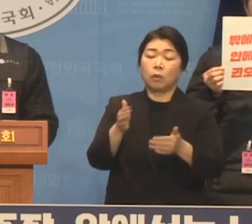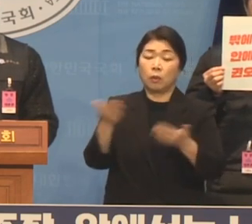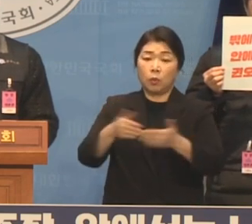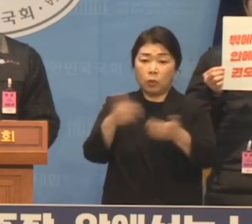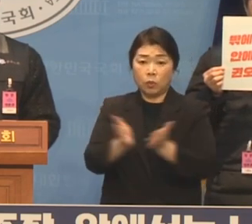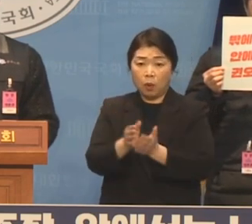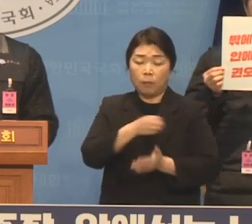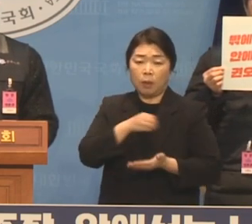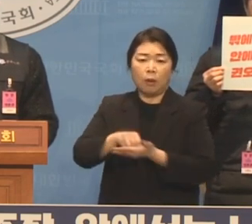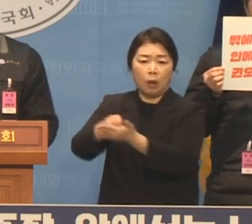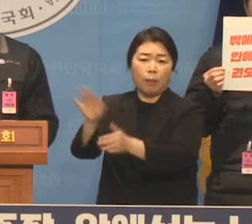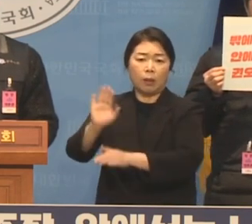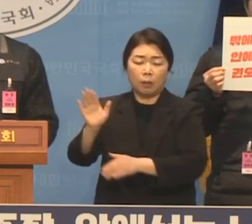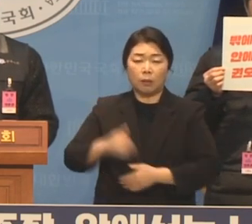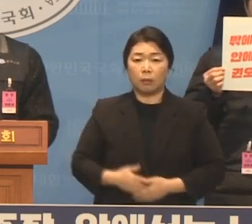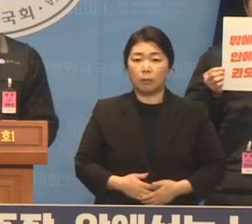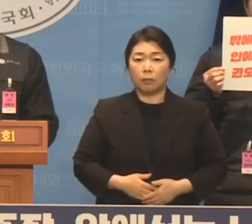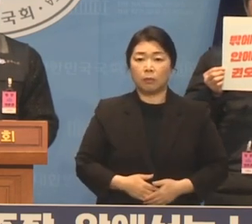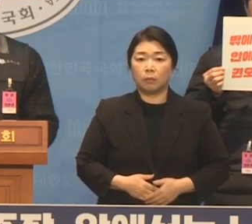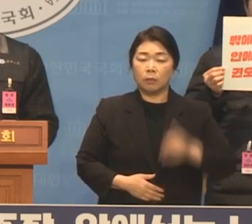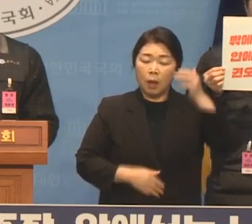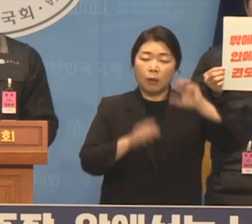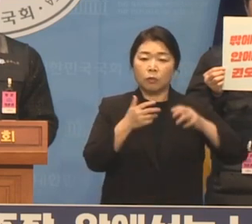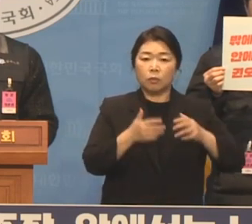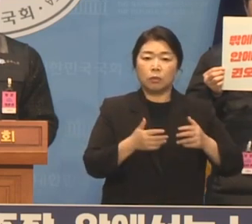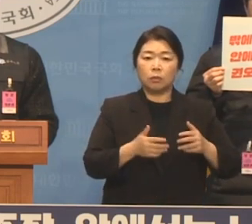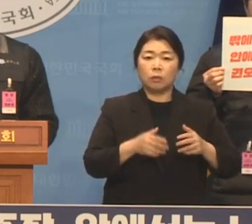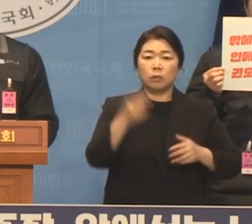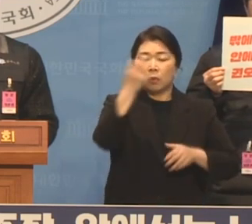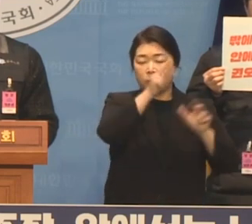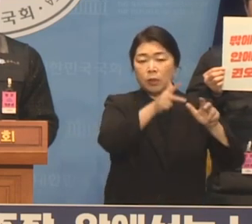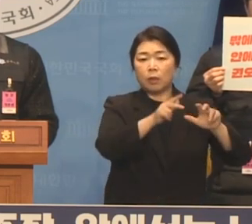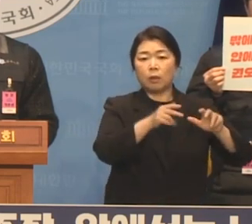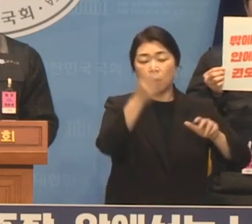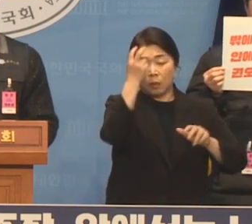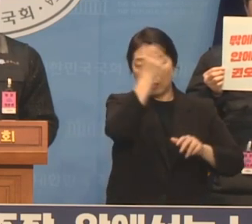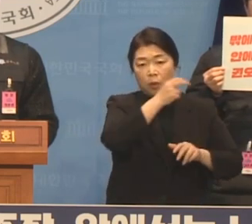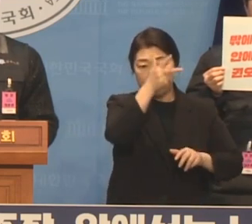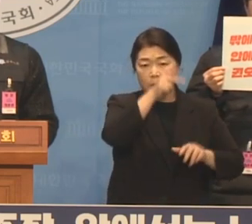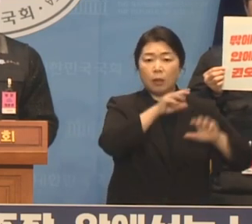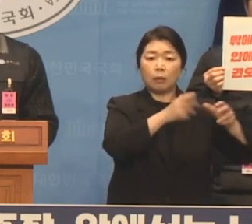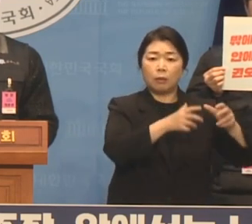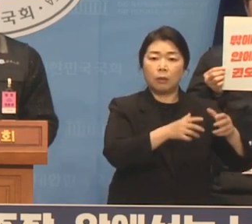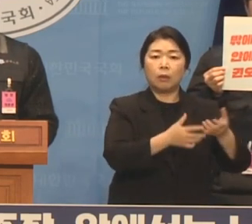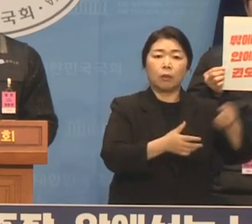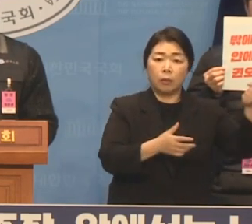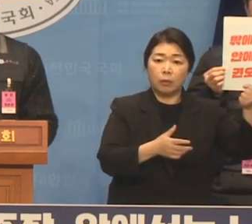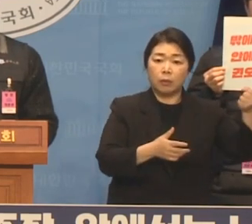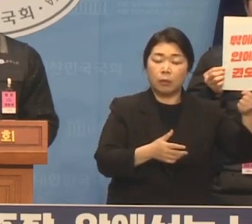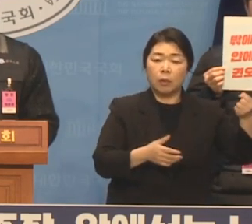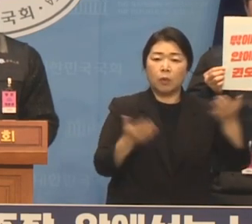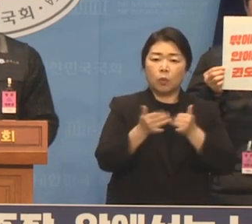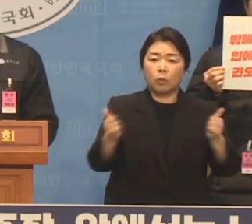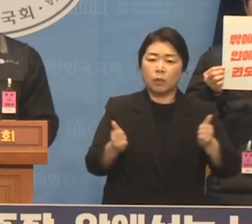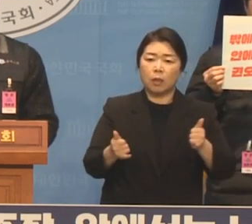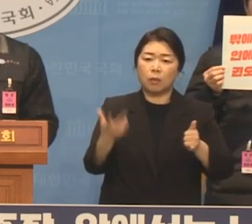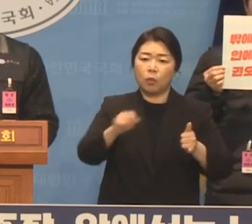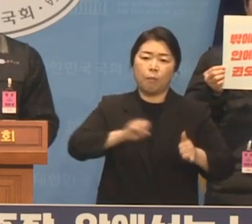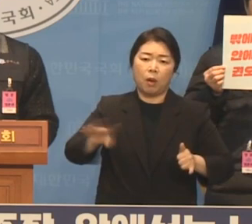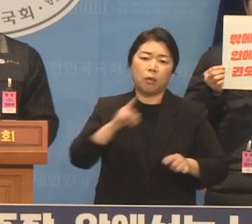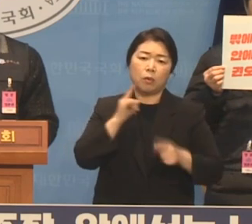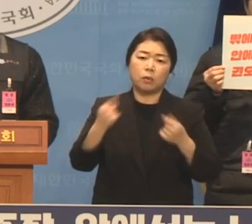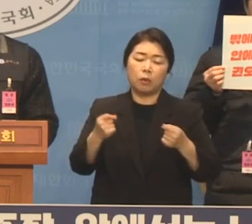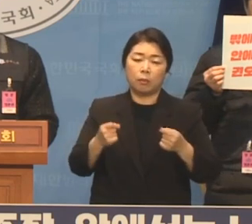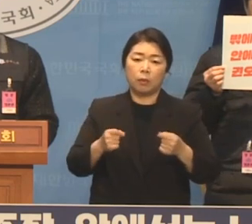대한민국이 검찰의 나라이고 노동자 권리는 똥친 작대기 취급받는 나라인 걸 미리 알았다면 노동조합을